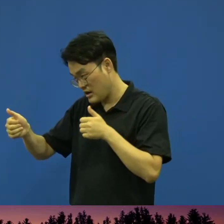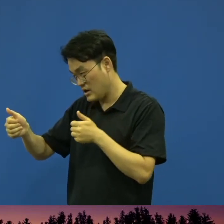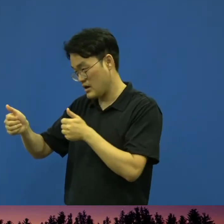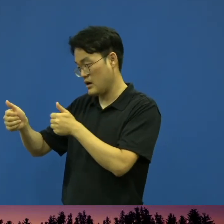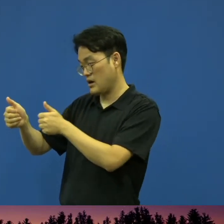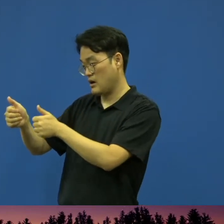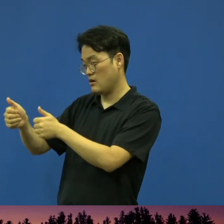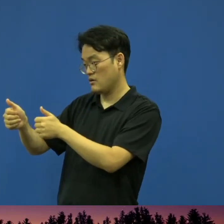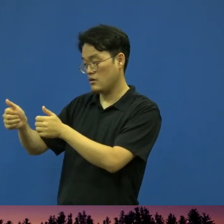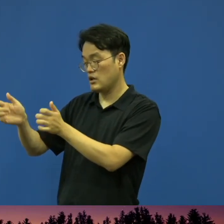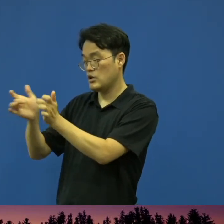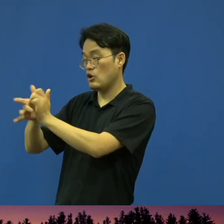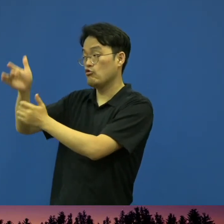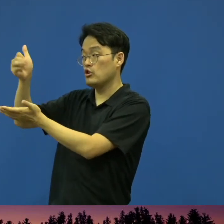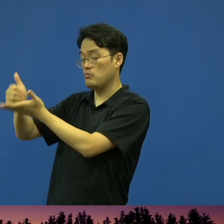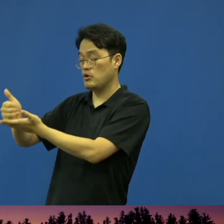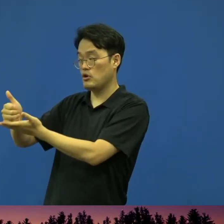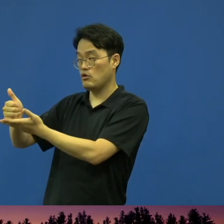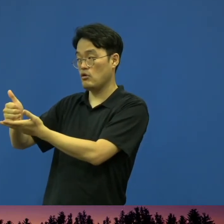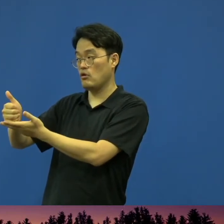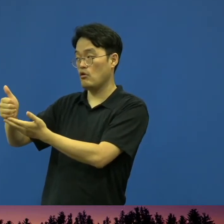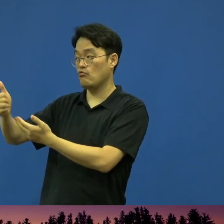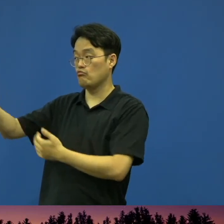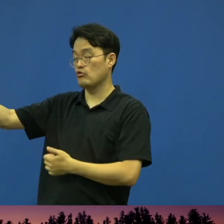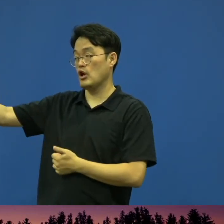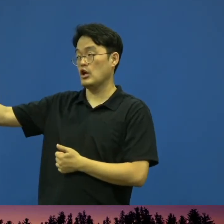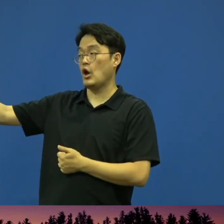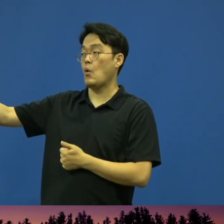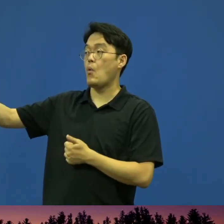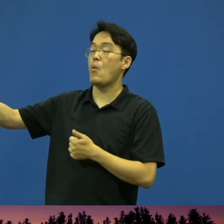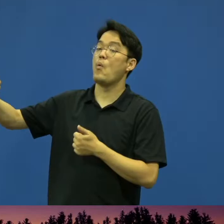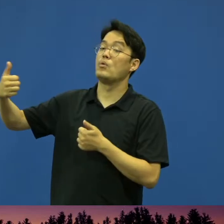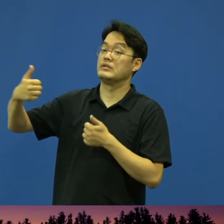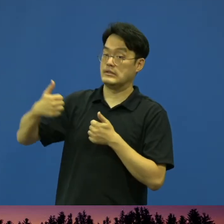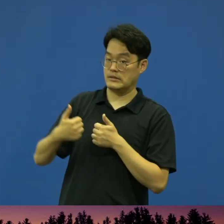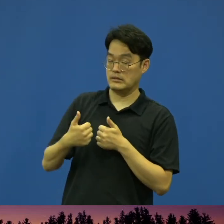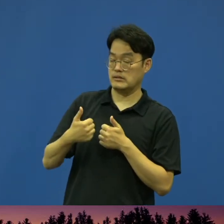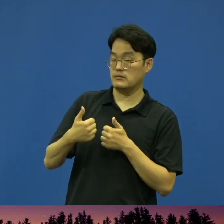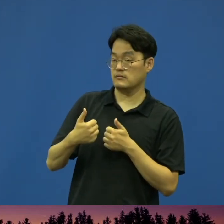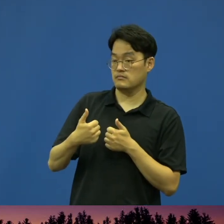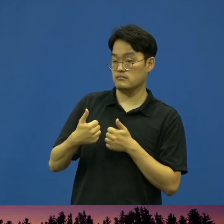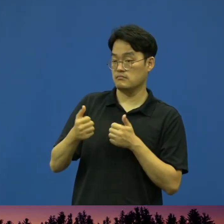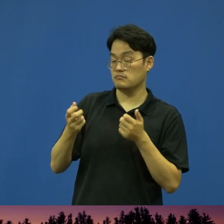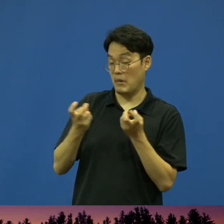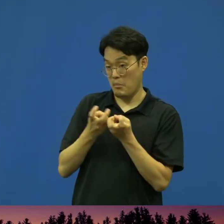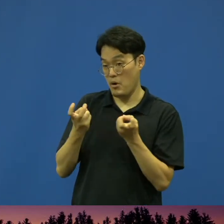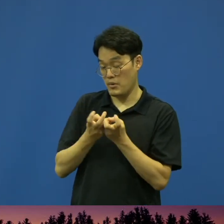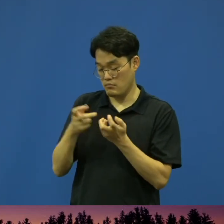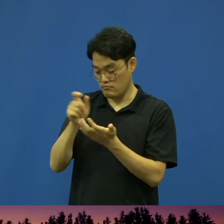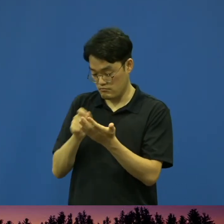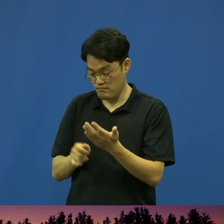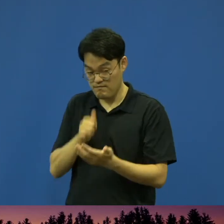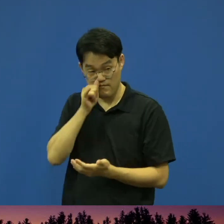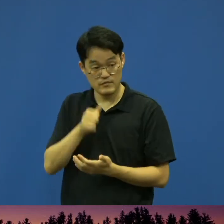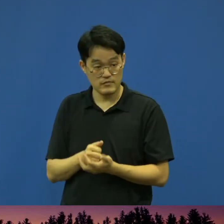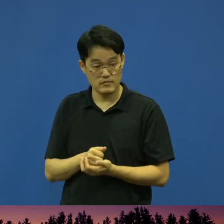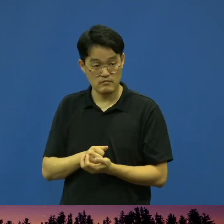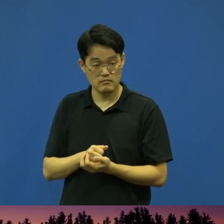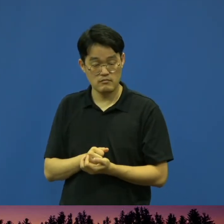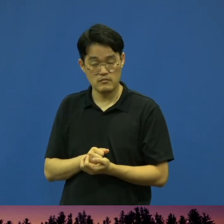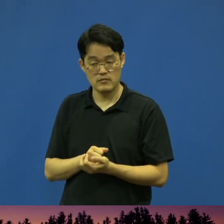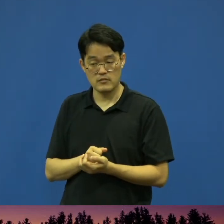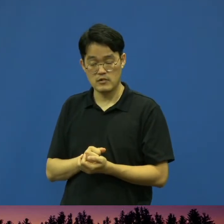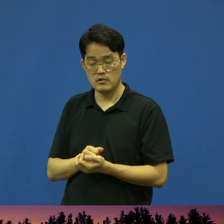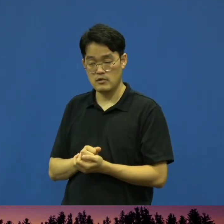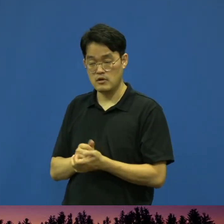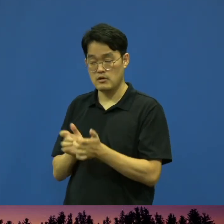힘이 오늘 본문에 기록되어 있습니다. 예수님이 우리에게 오는 힘이 본문에 기록되어 있습니다. 많은 사람들 중에 예수님은